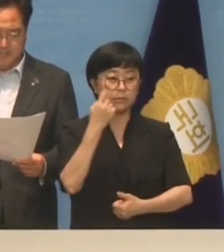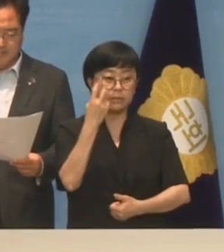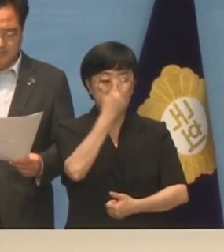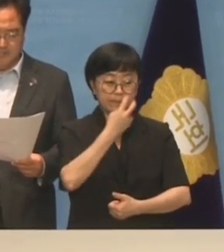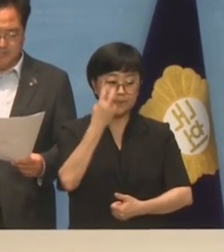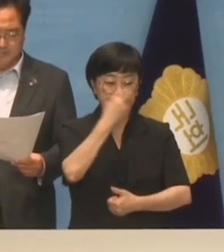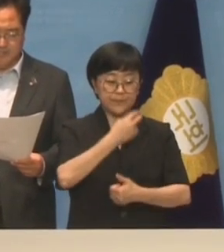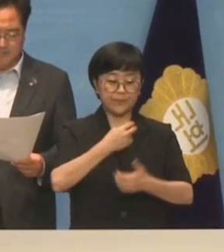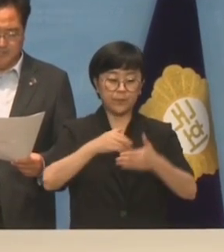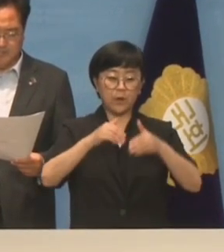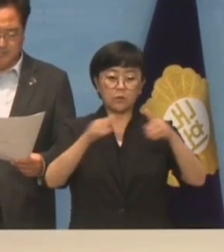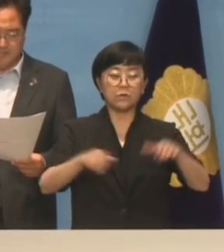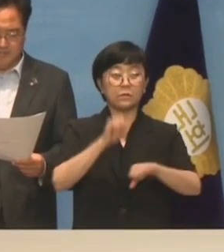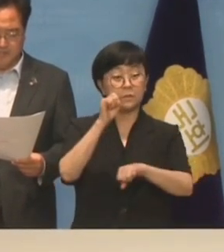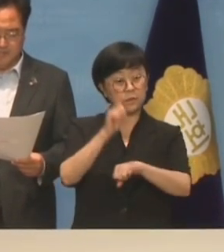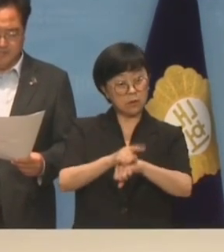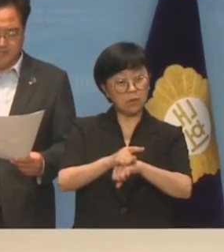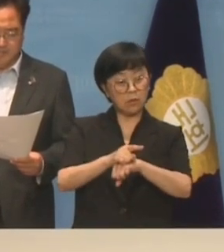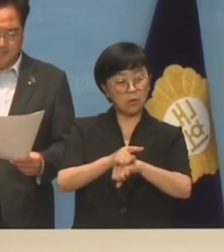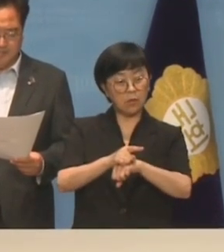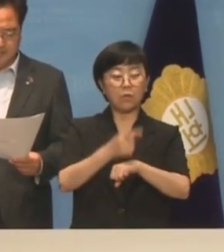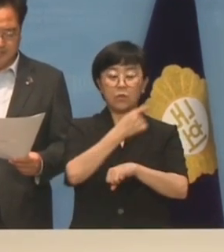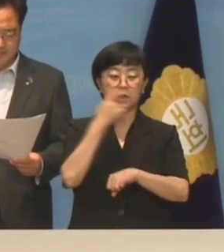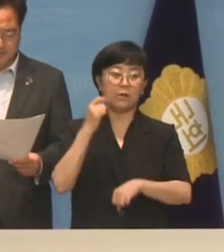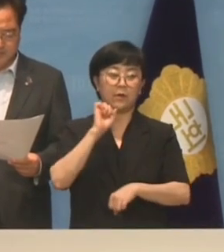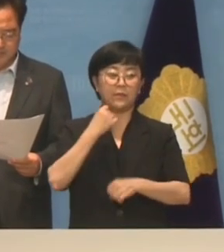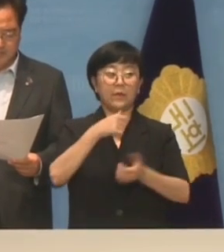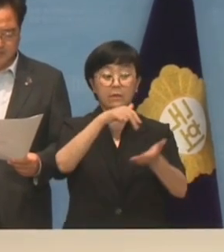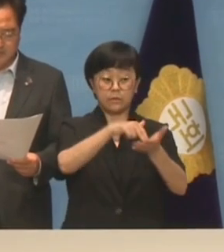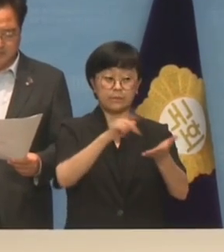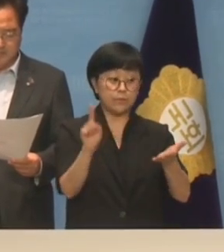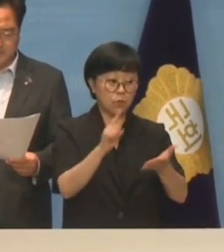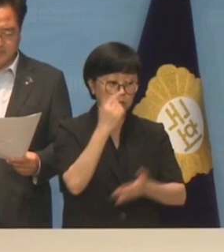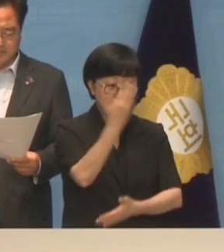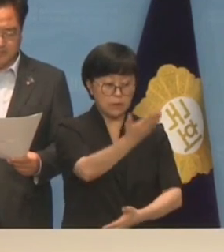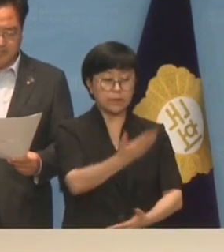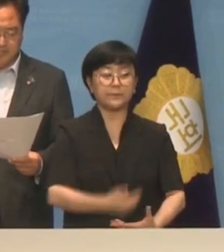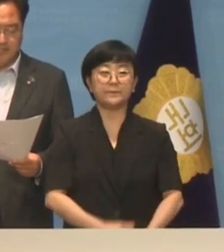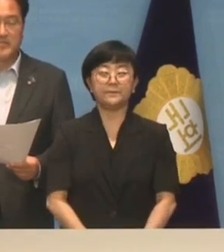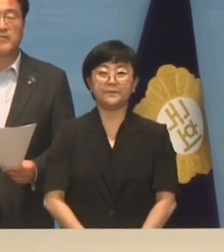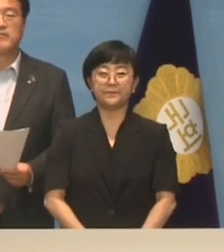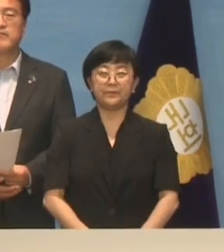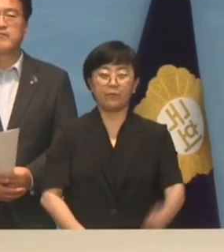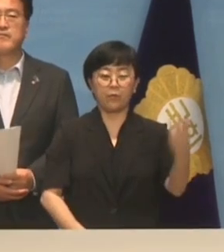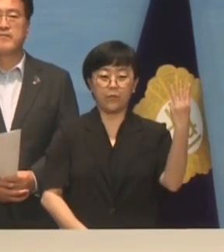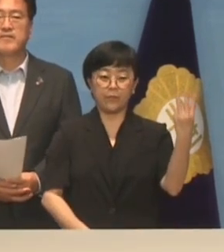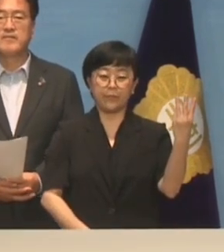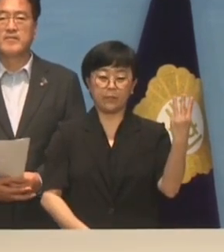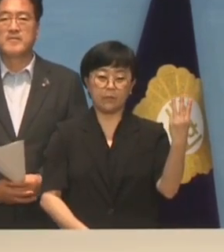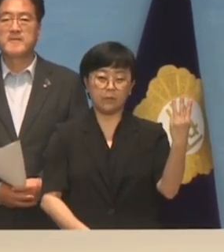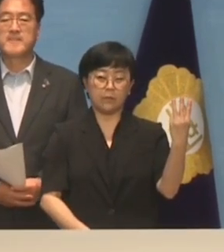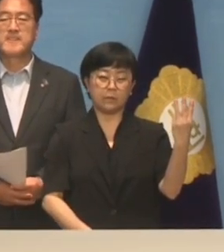검증의 중립성을 보장하기 어렵다고 보는데 이에 대한 입장은 무엇입니까? 3.